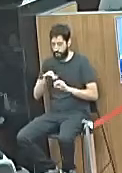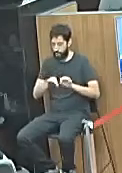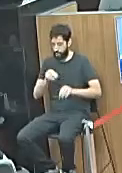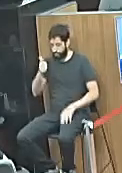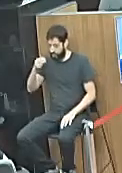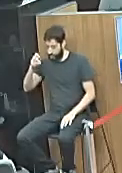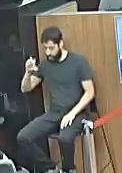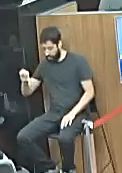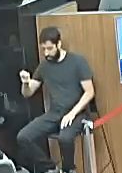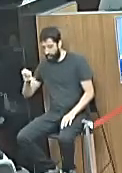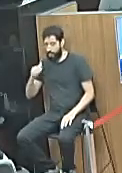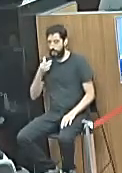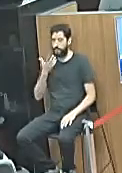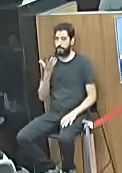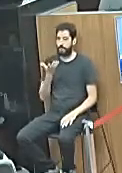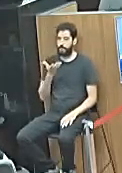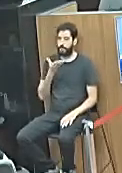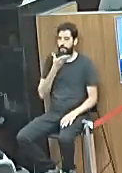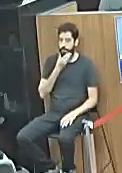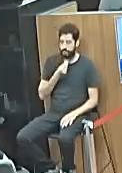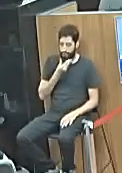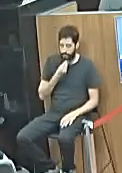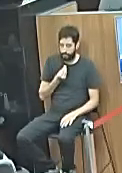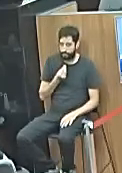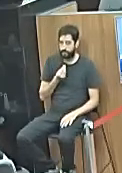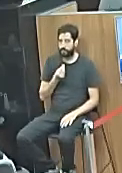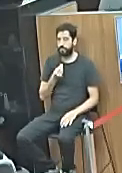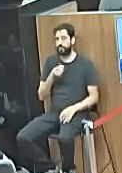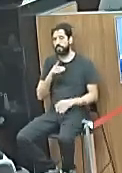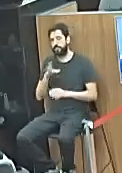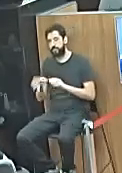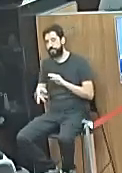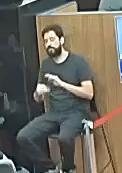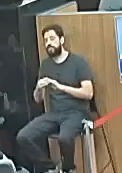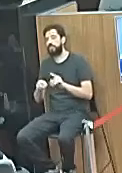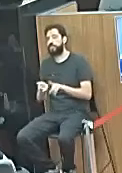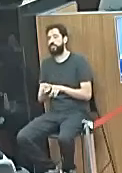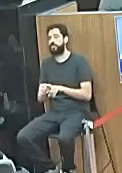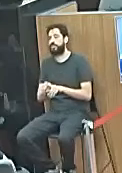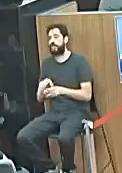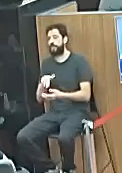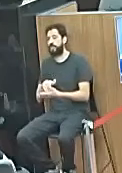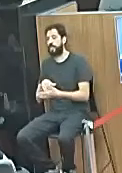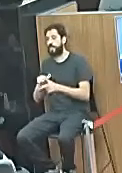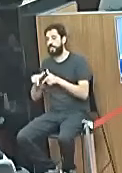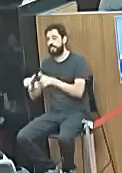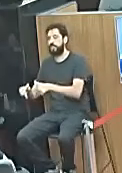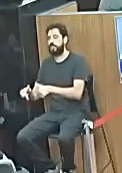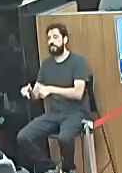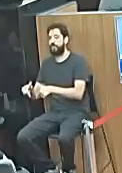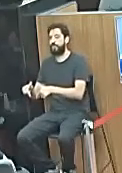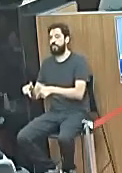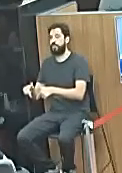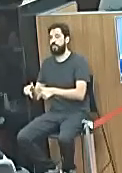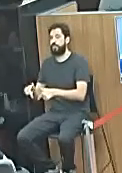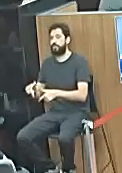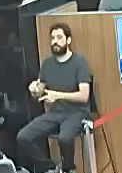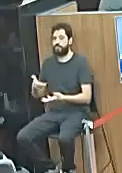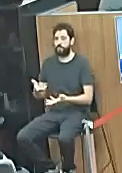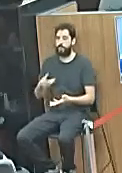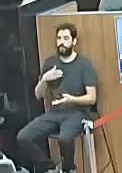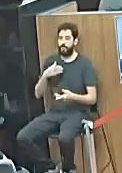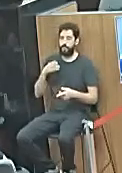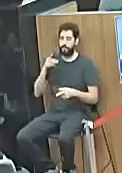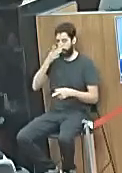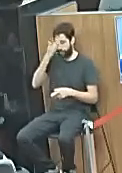os homens os homens e acrescentar na finalidade da ação os homens ea população do